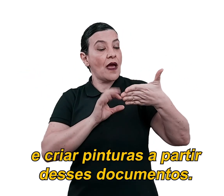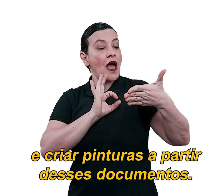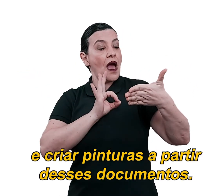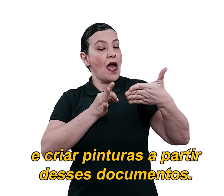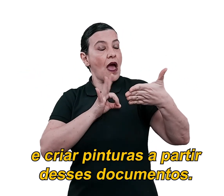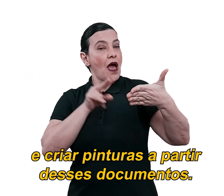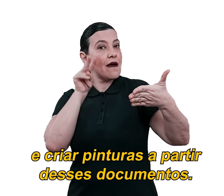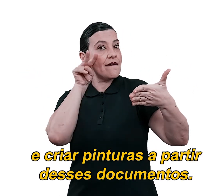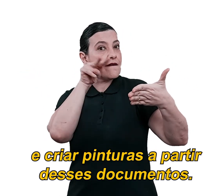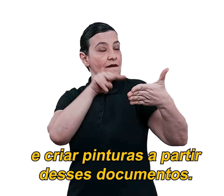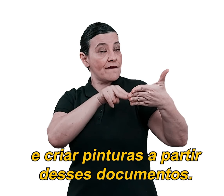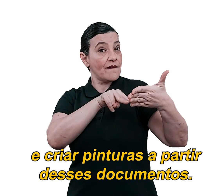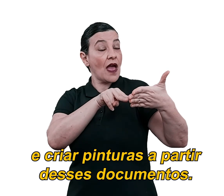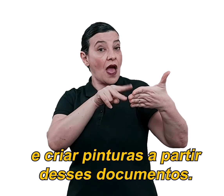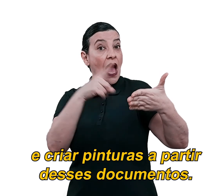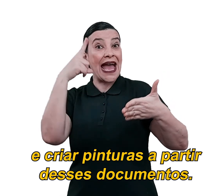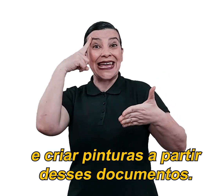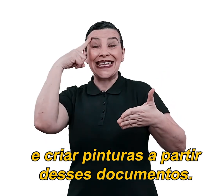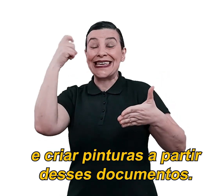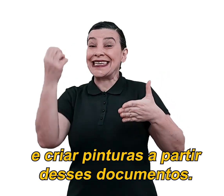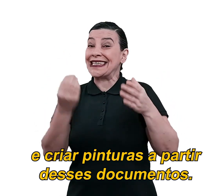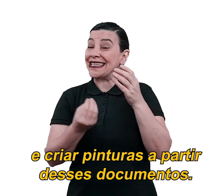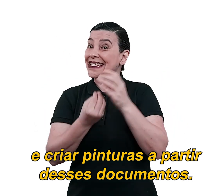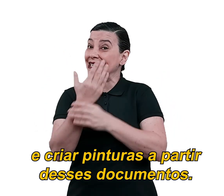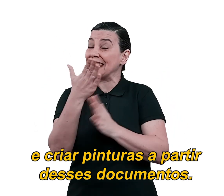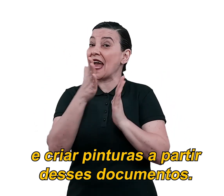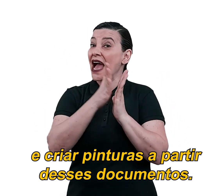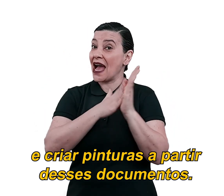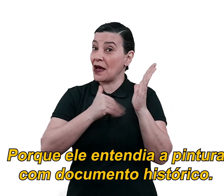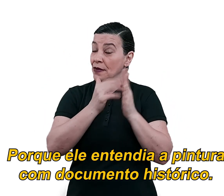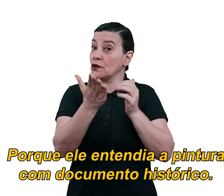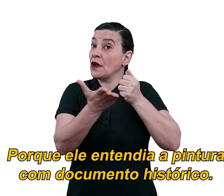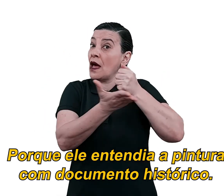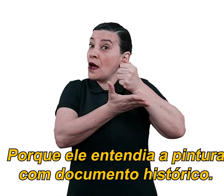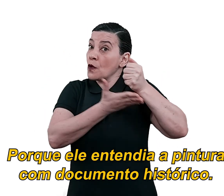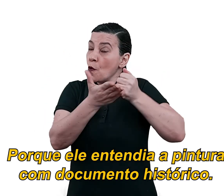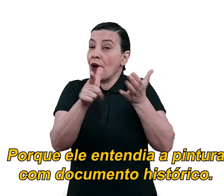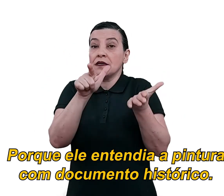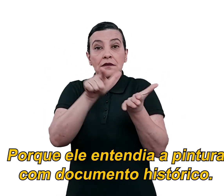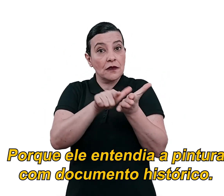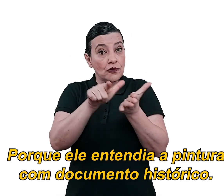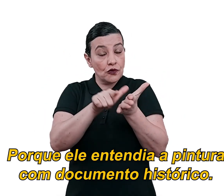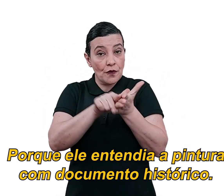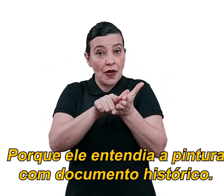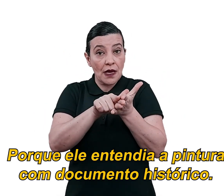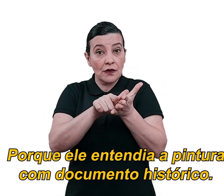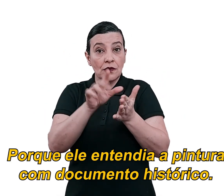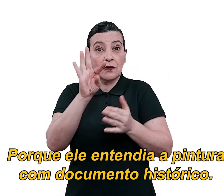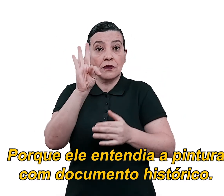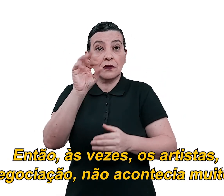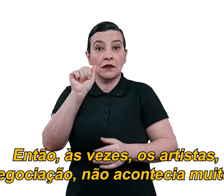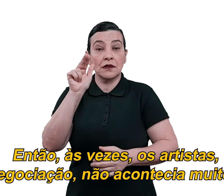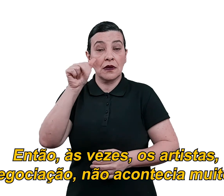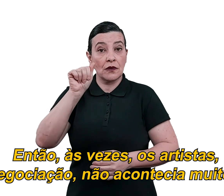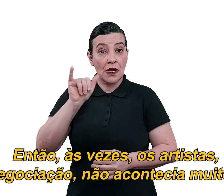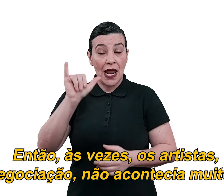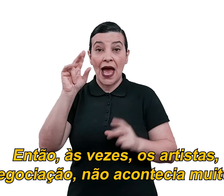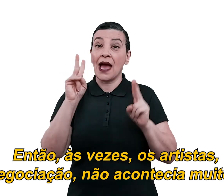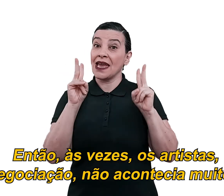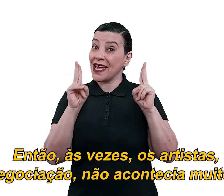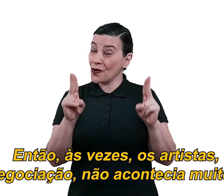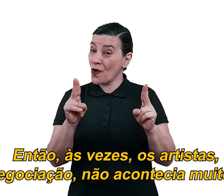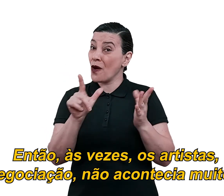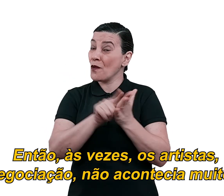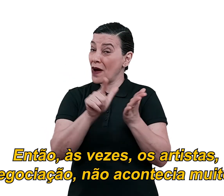documentos e criar a pintura, sim, a partir desses documentos, porque ele entendia a pintura como um documento histórico, né? Às vezes